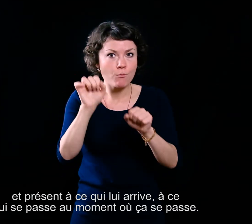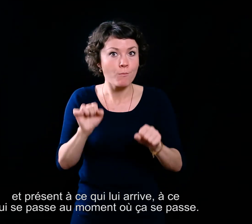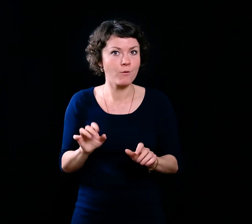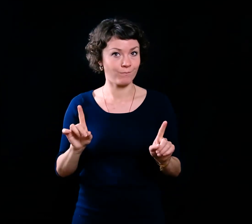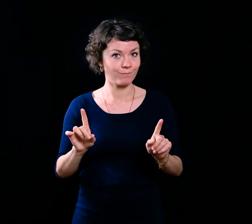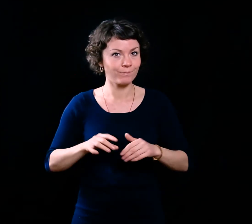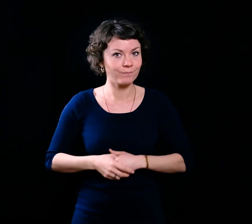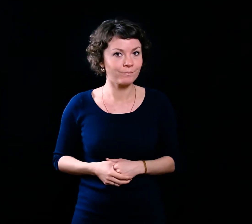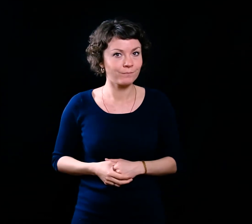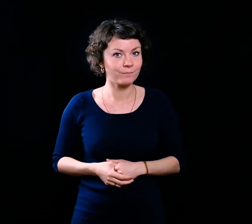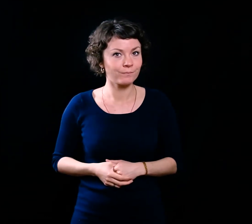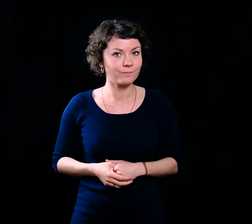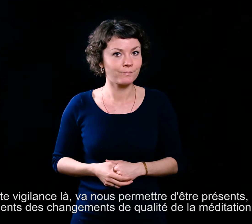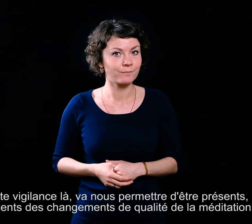passe.